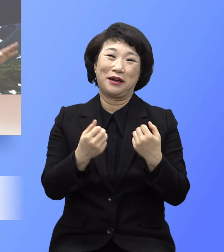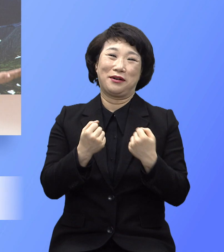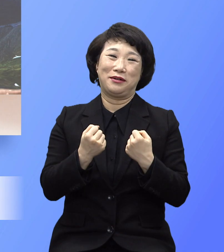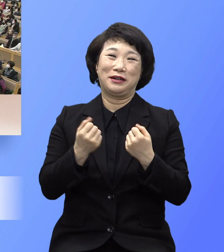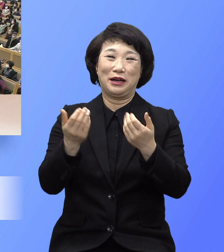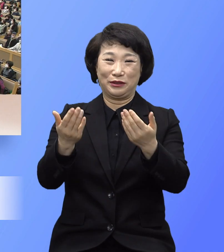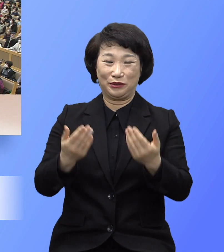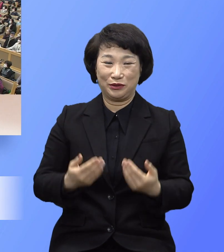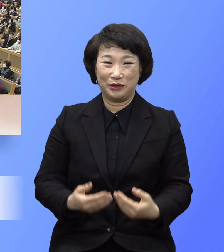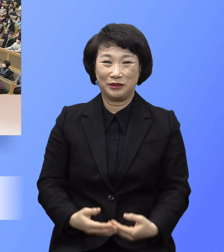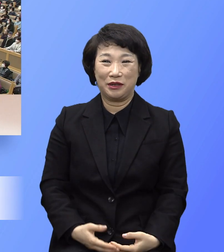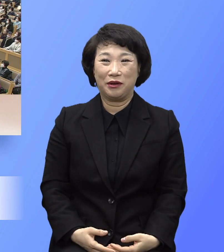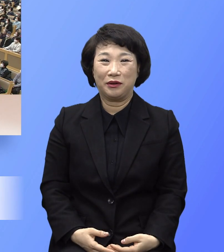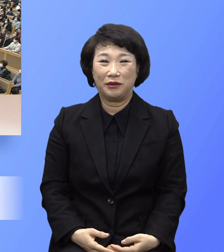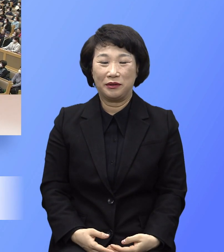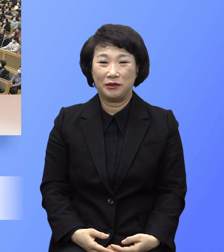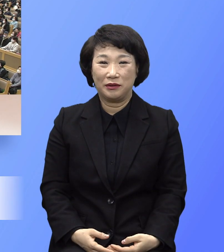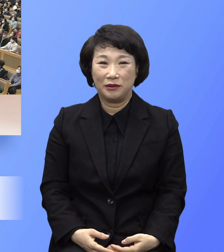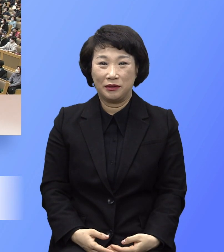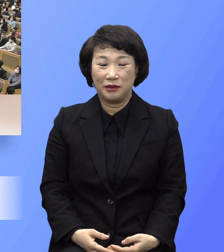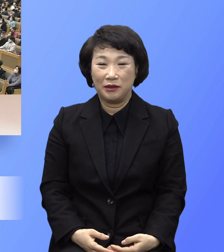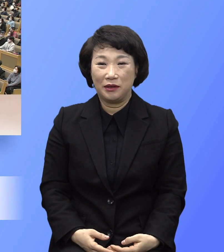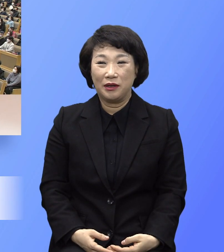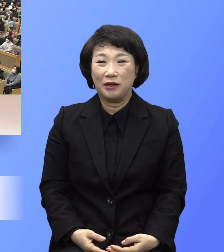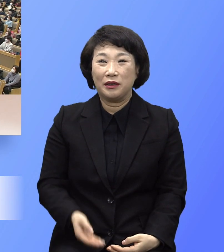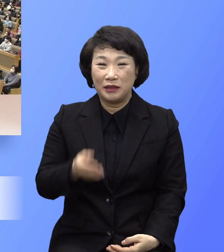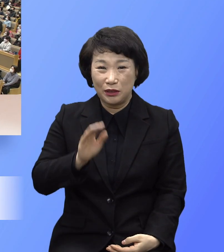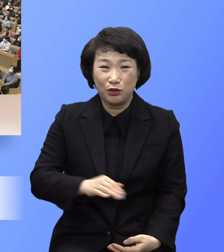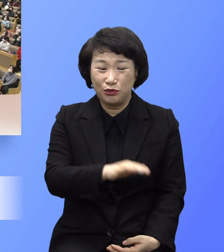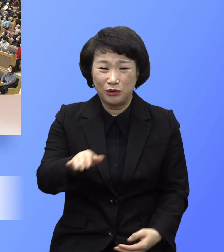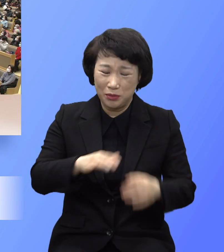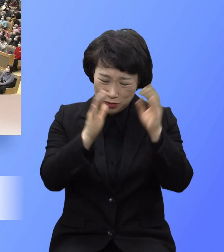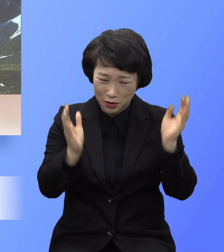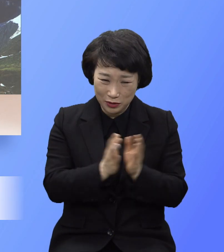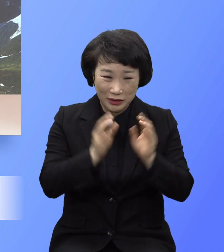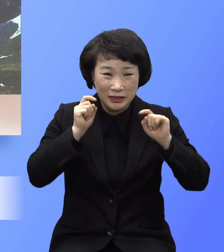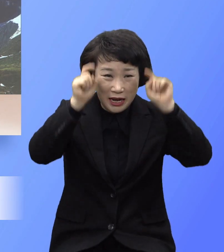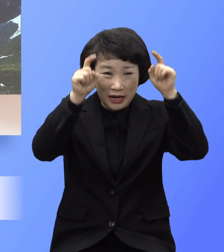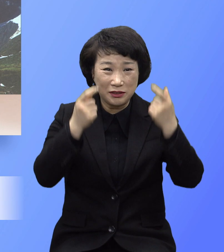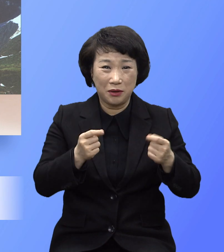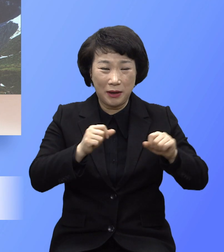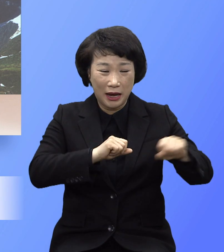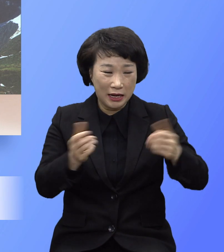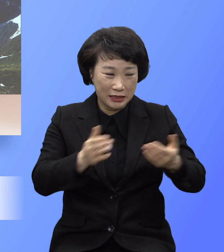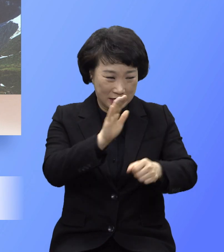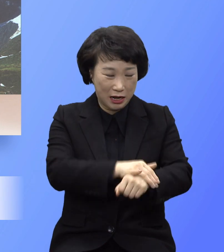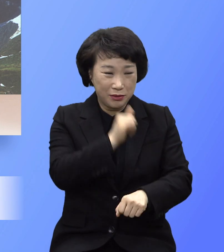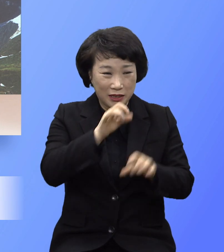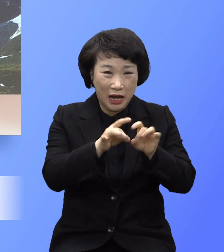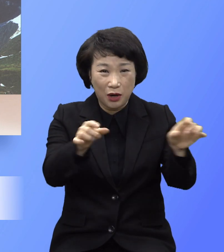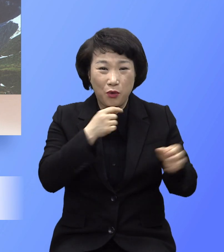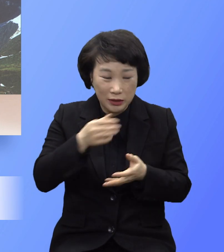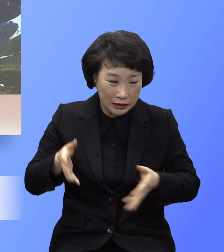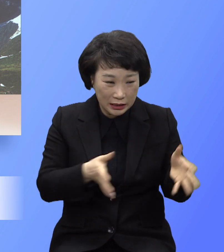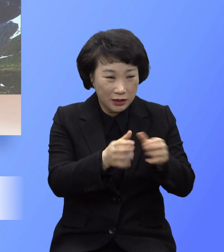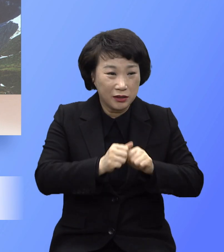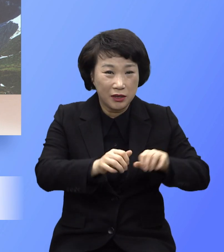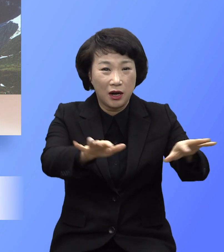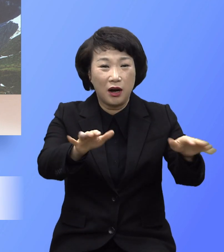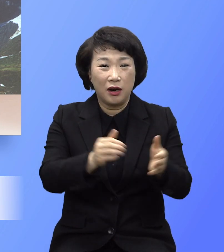건강을 허락하시고 그래도 우리는 다양하다도 그렇다하여 각기 제 길로